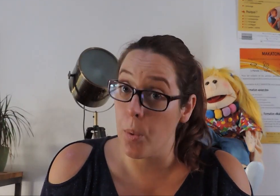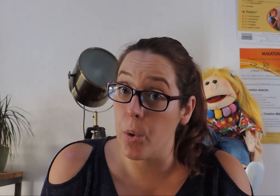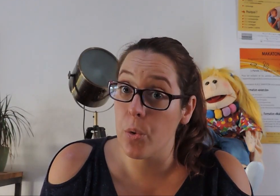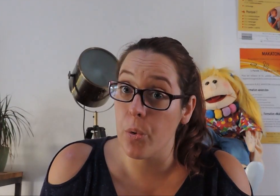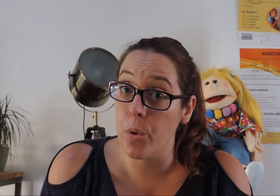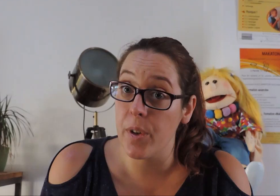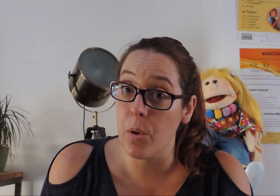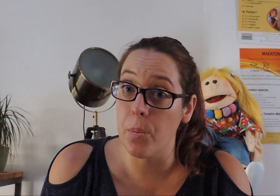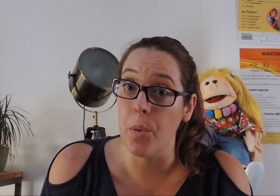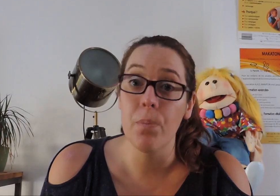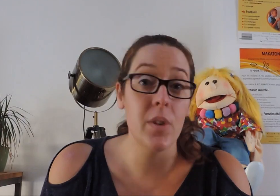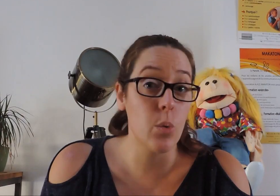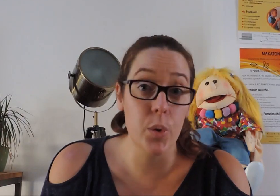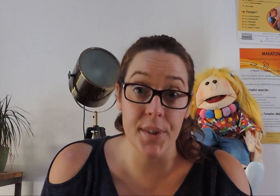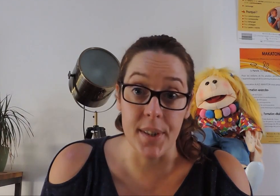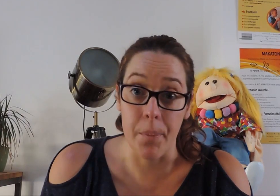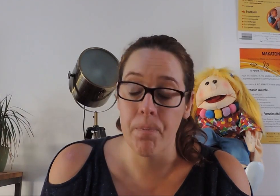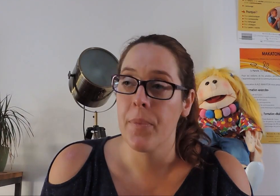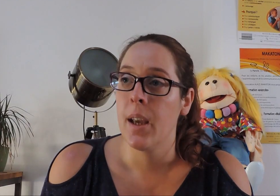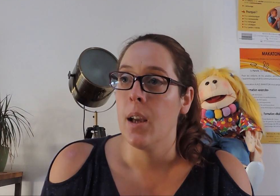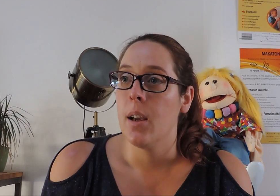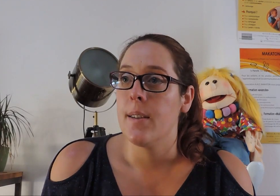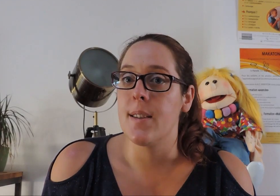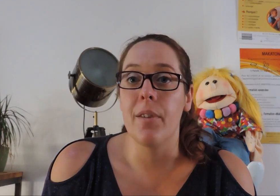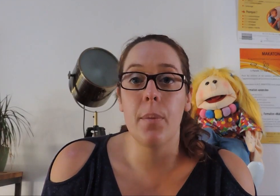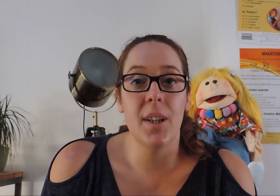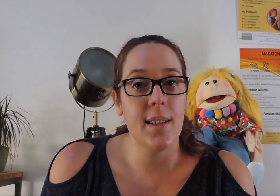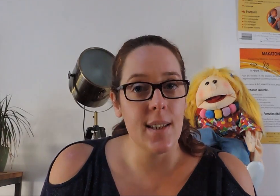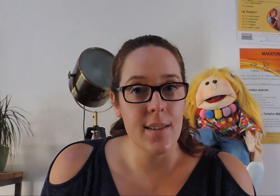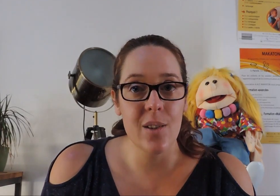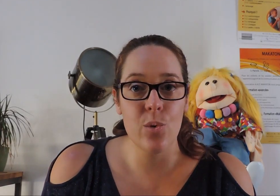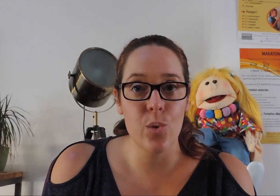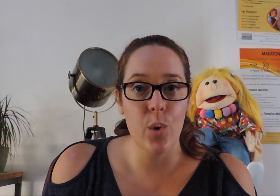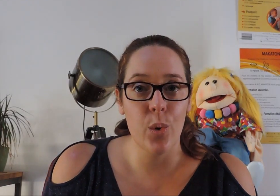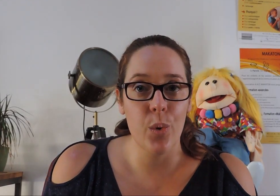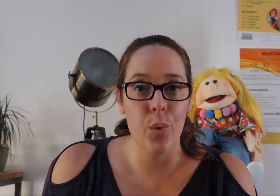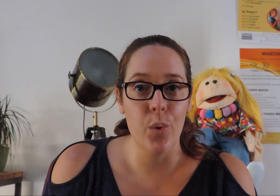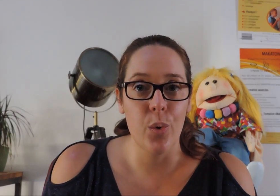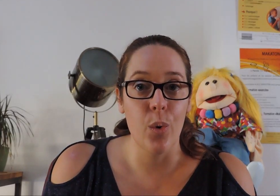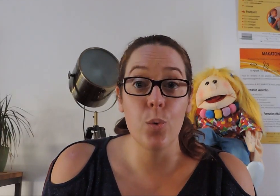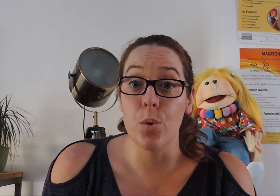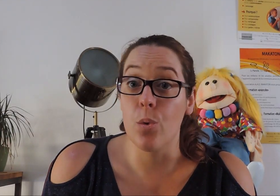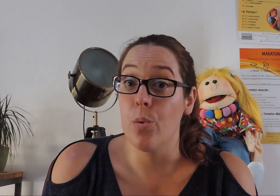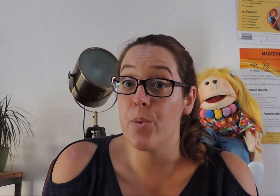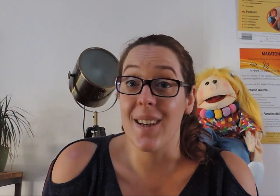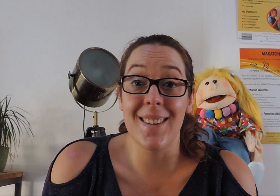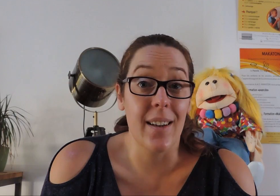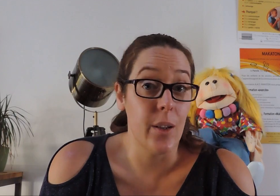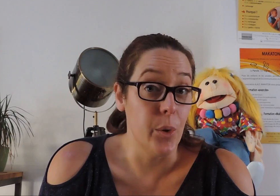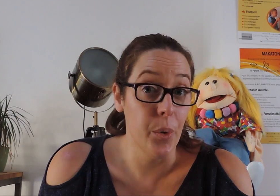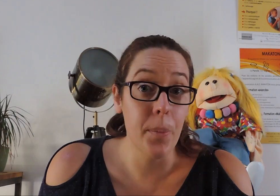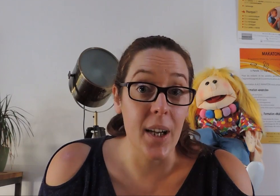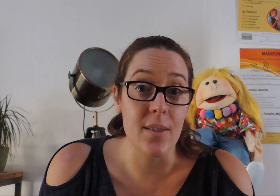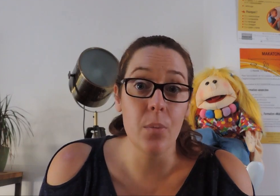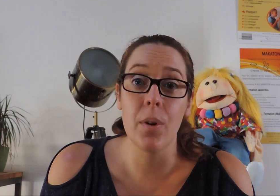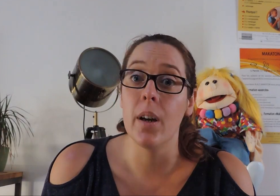comprendre son environnement son quotidien ça va amener des indices sur où se trouvent certains lieux par exemple